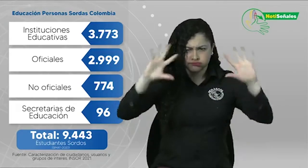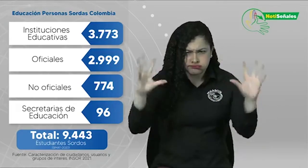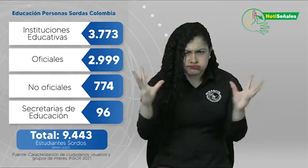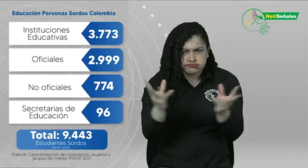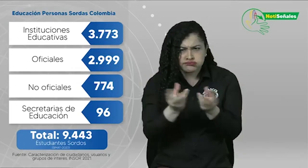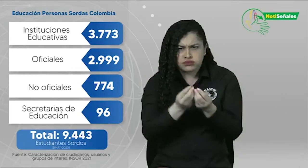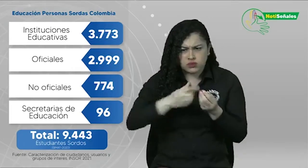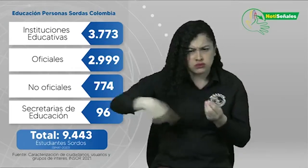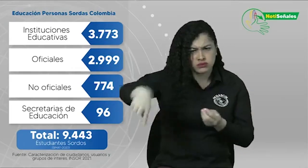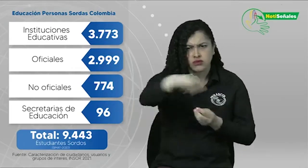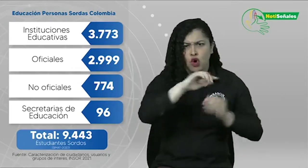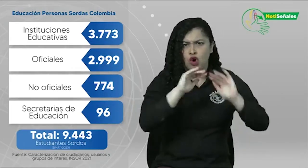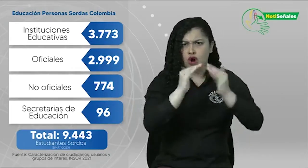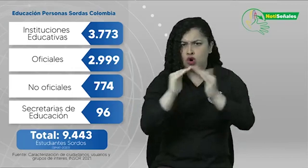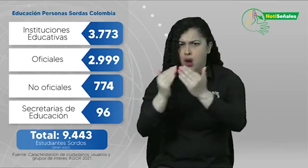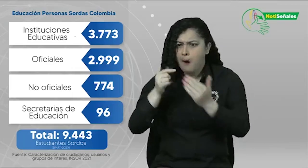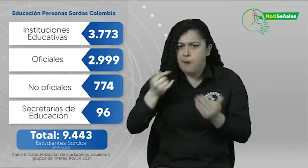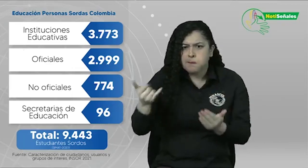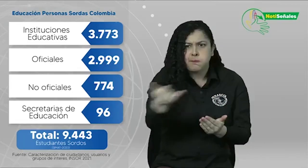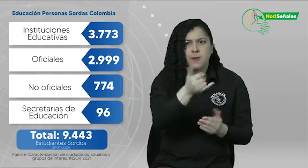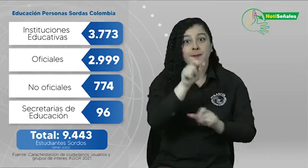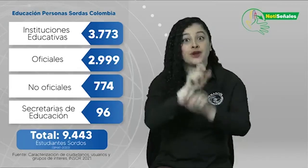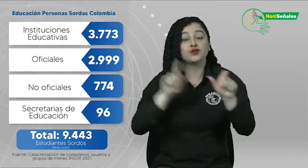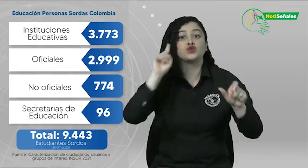colegios privados, para un total